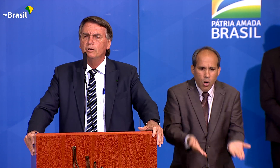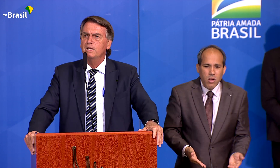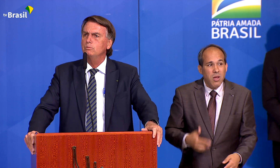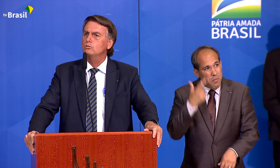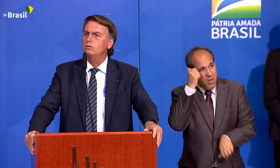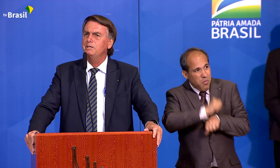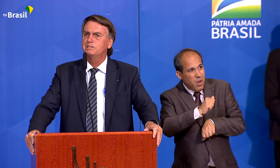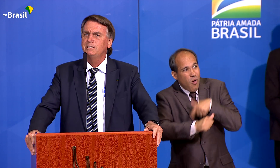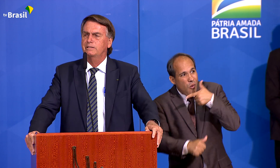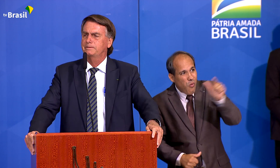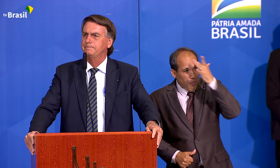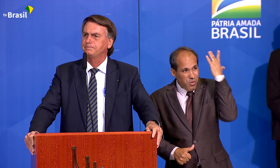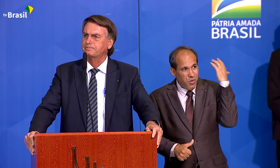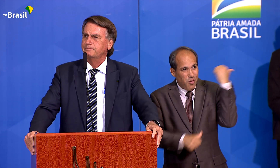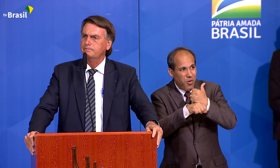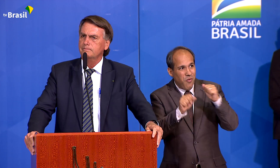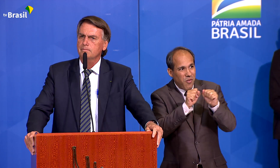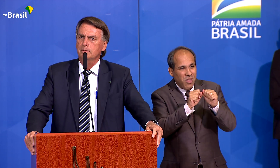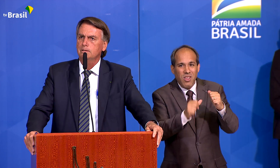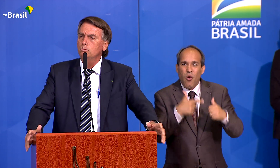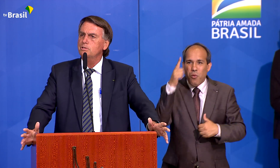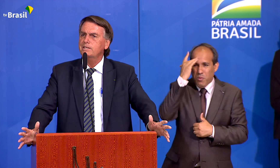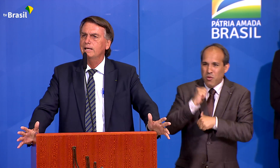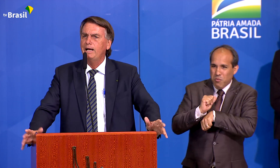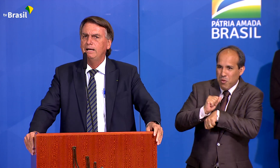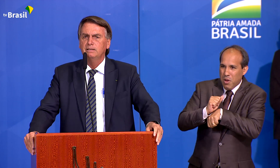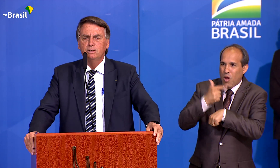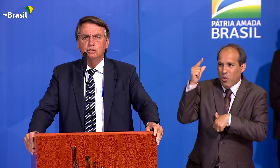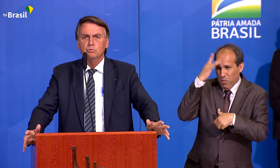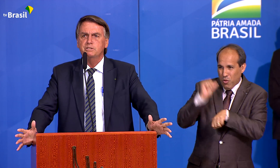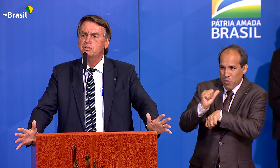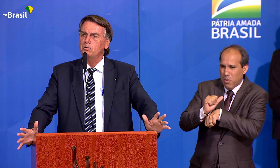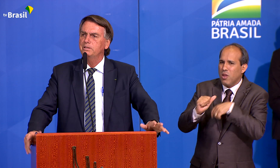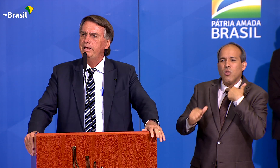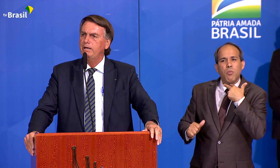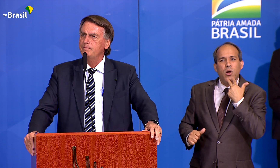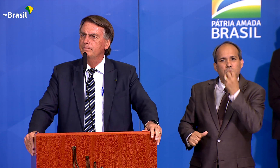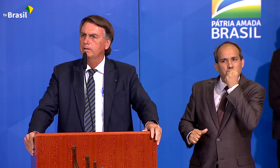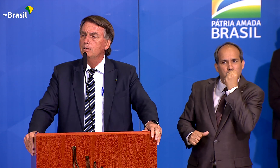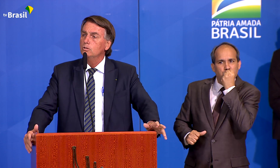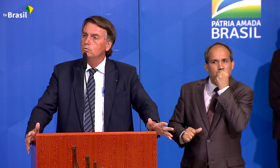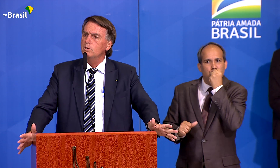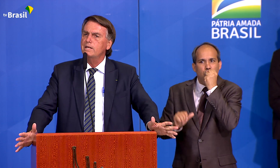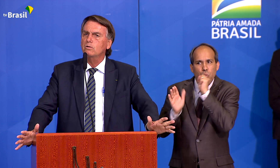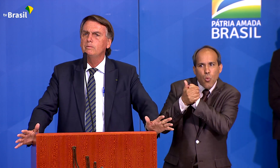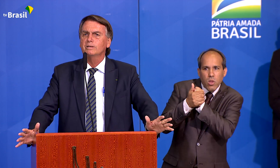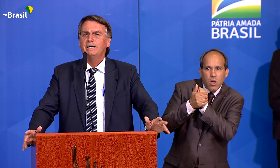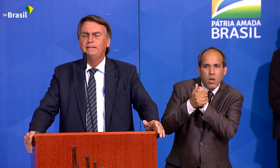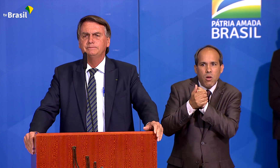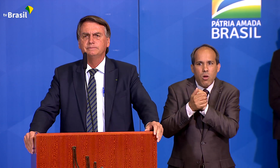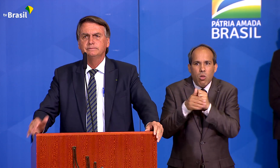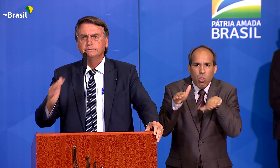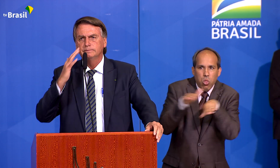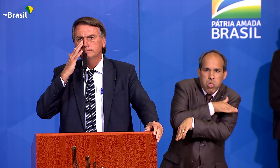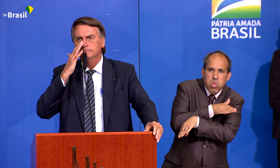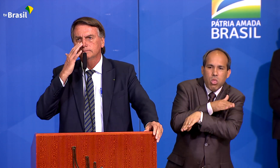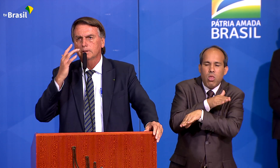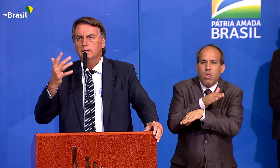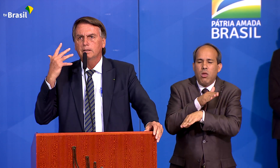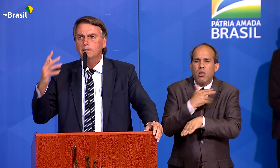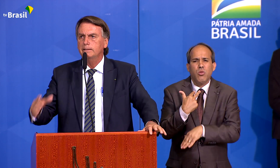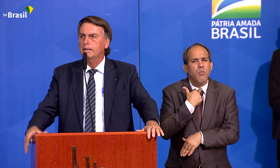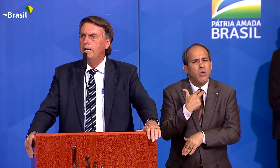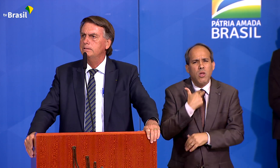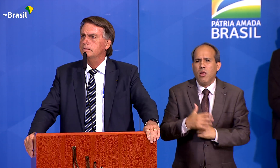não podemos nos omitir a música Alan nos esconder nos acomodar